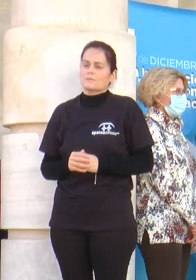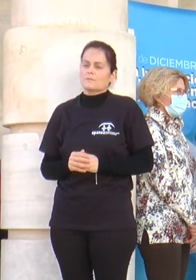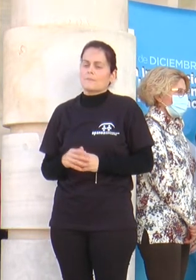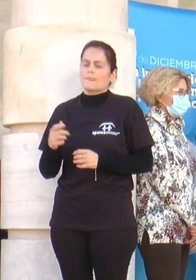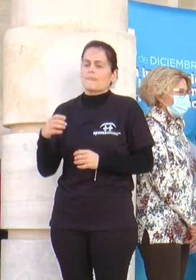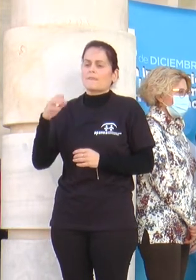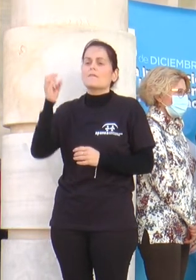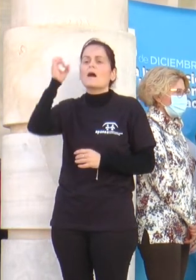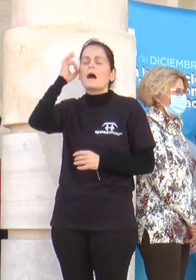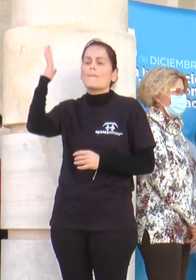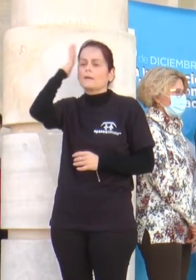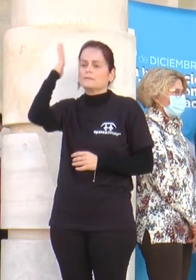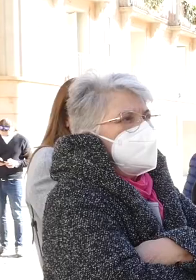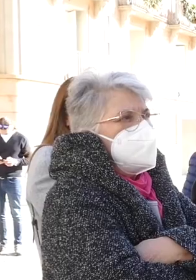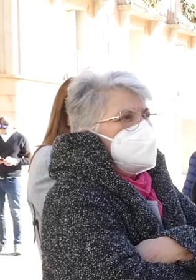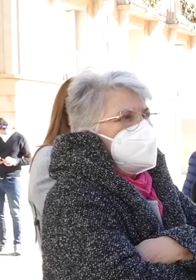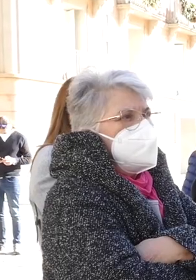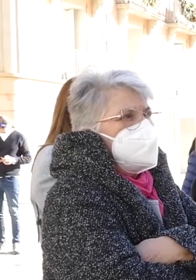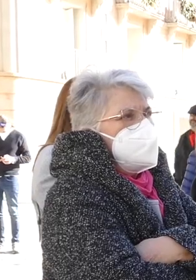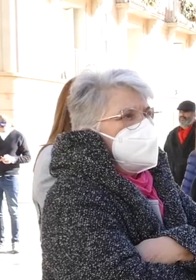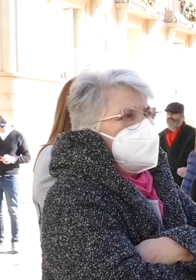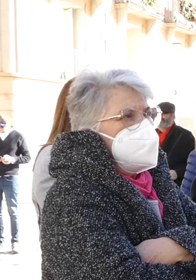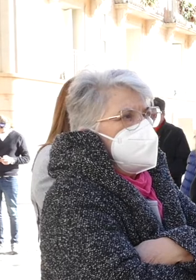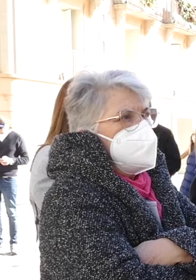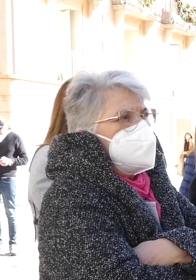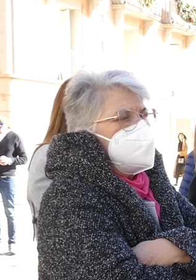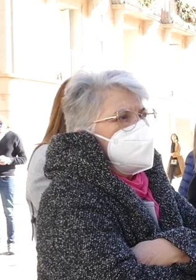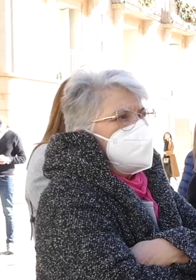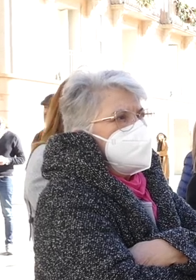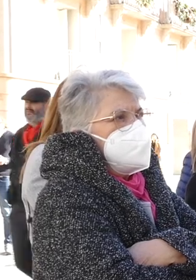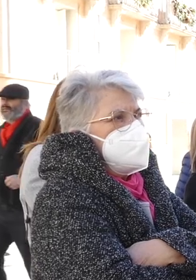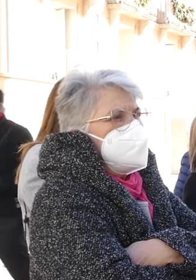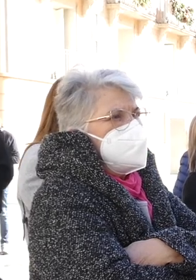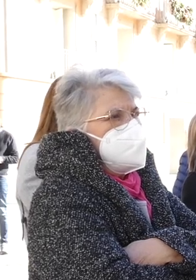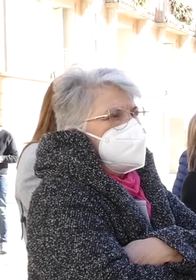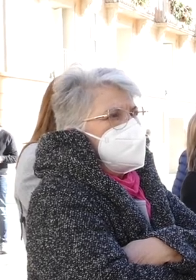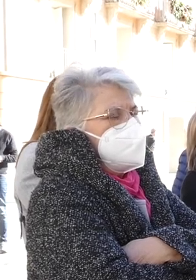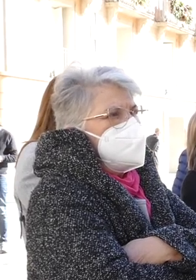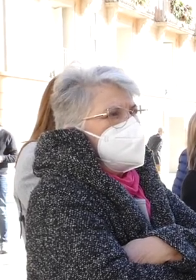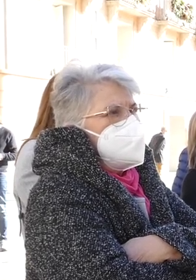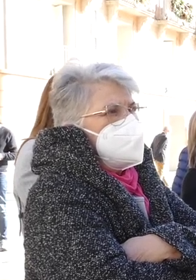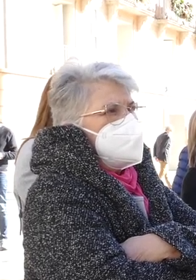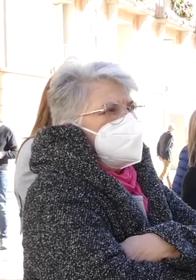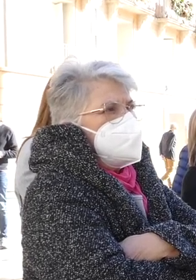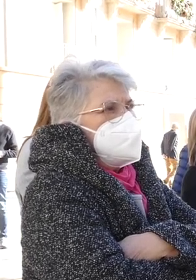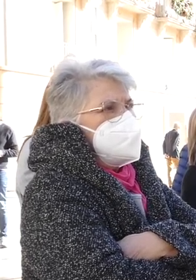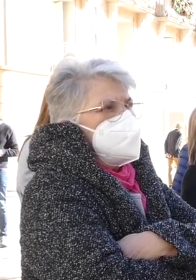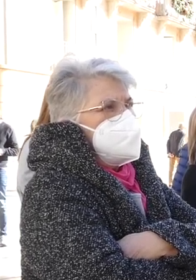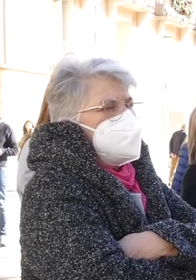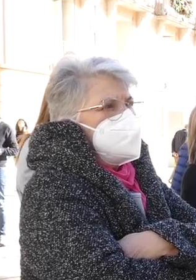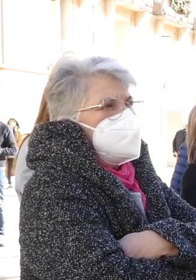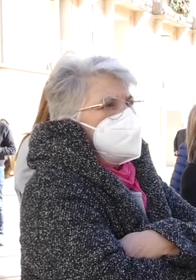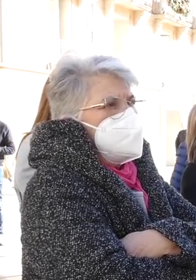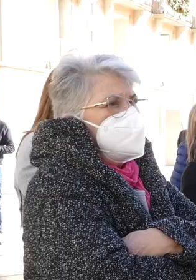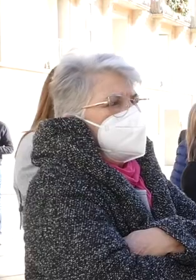Aportación de APANDA. Este día nos da la oportunidad de visibilizar la realidad y la diversidad de las